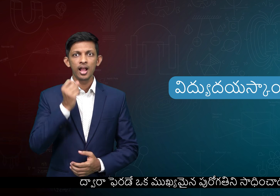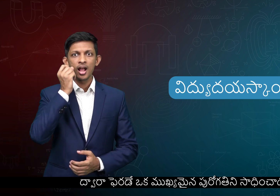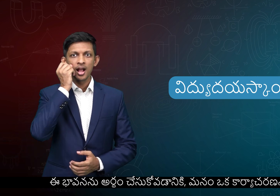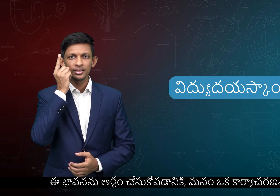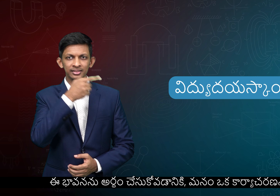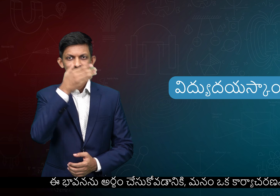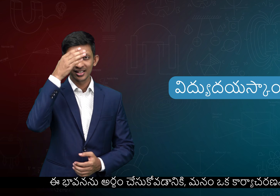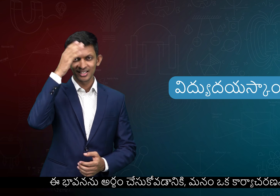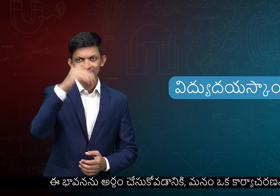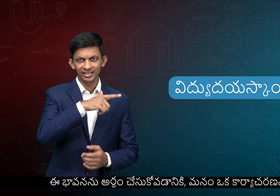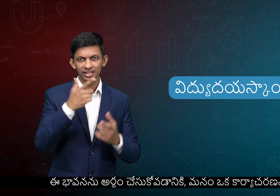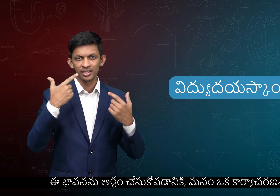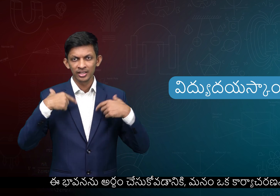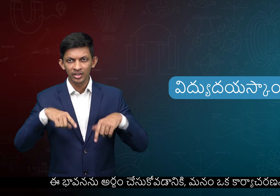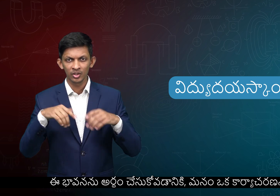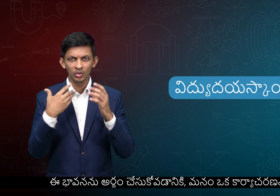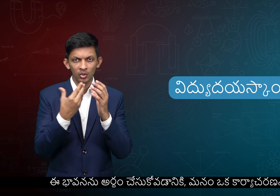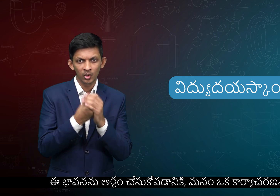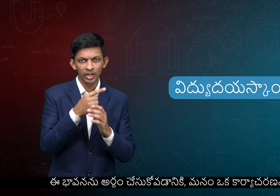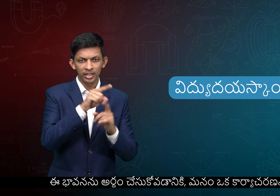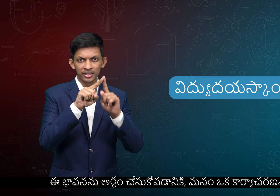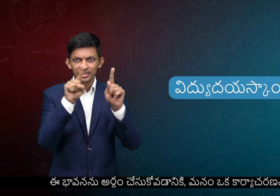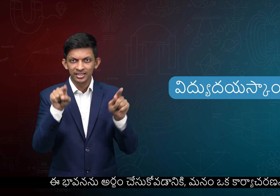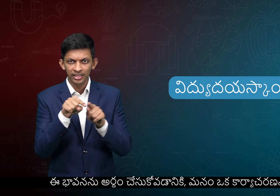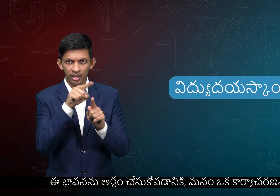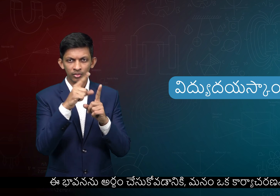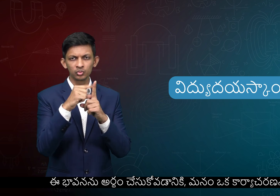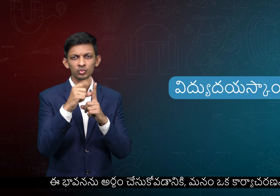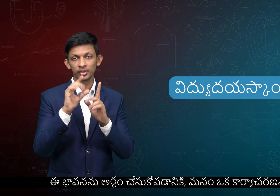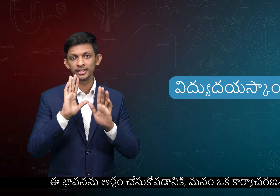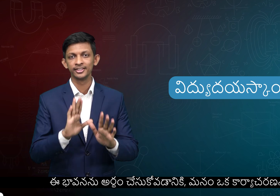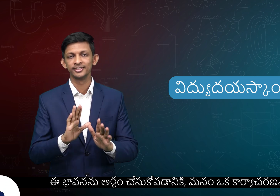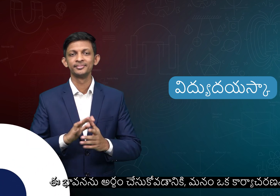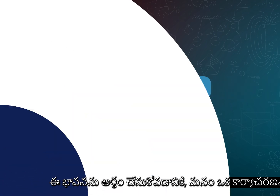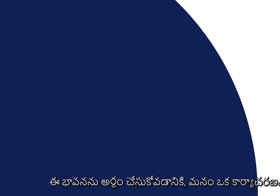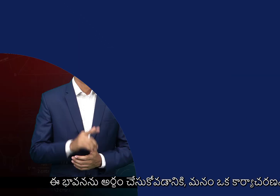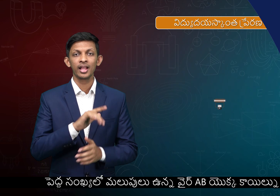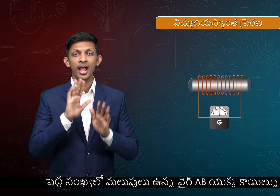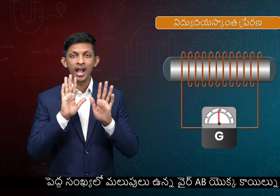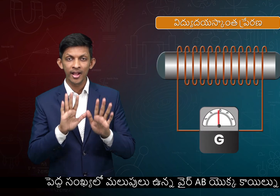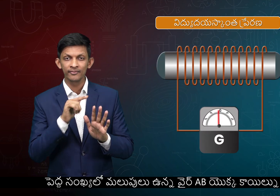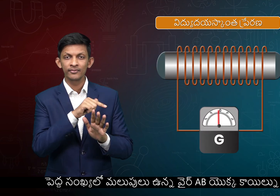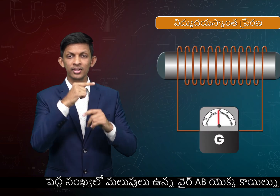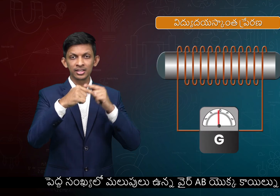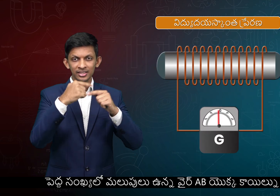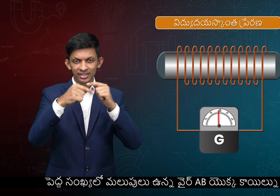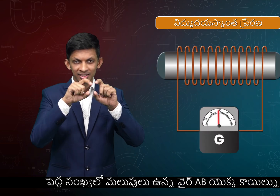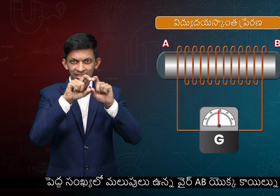ఈ భావనను అర్థం చేసుకోవడానికి మనం ఒక కార్యాచరణను చేద్దాం. పెద్ద సంఖ్యలో మలుపులు ఉన్న